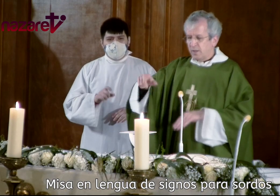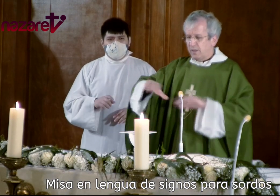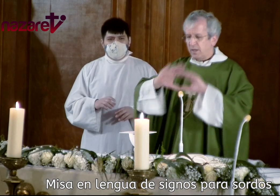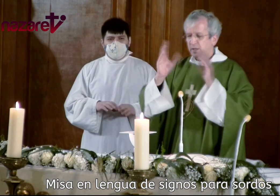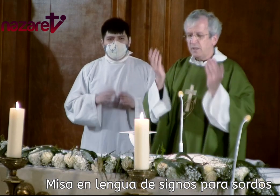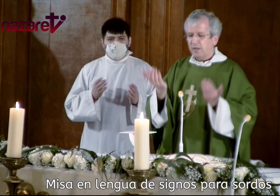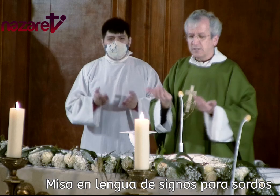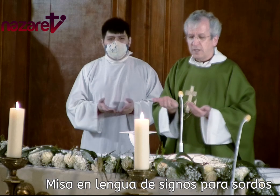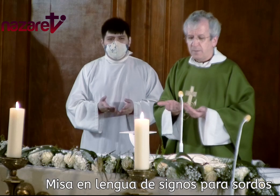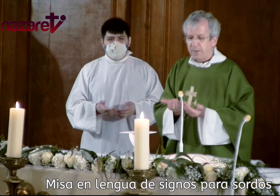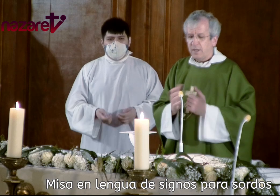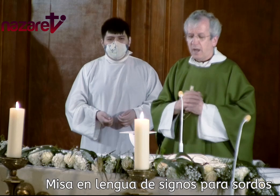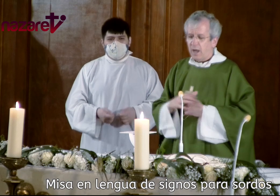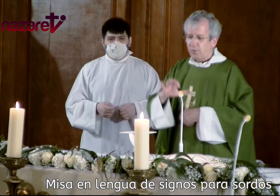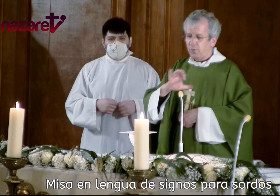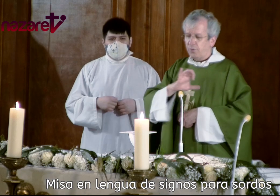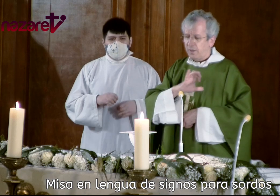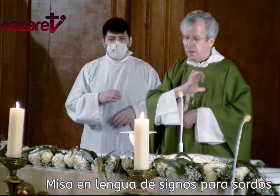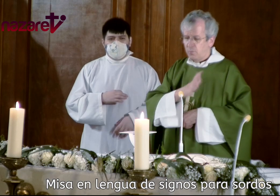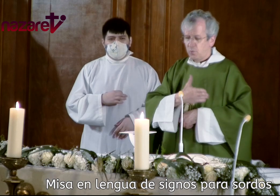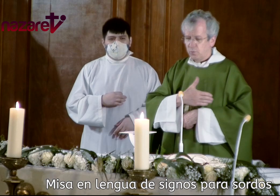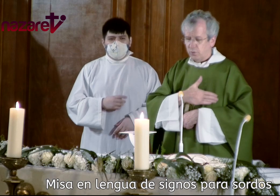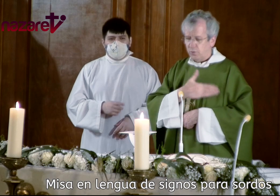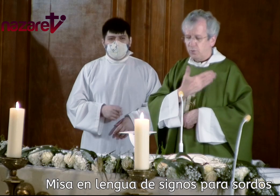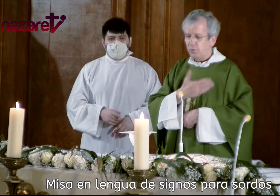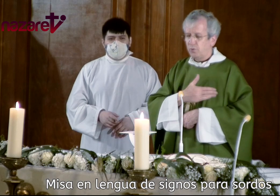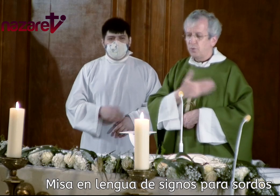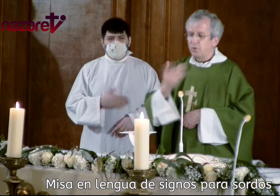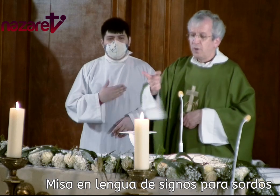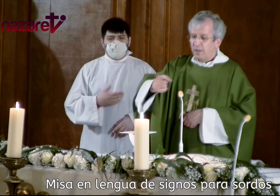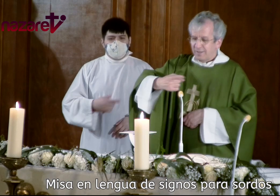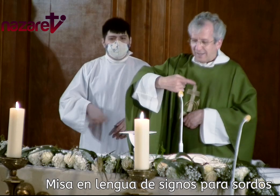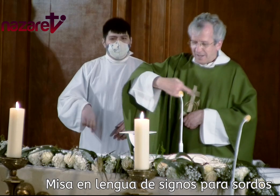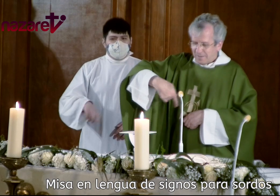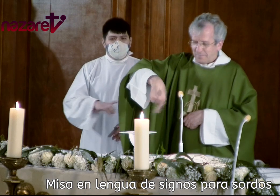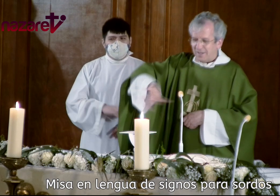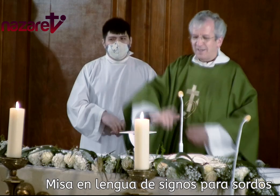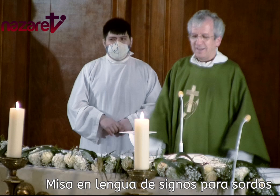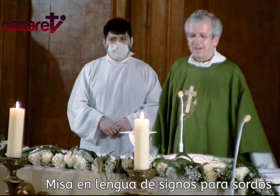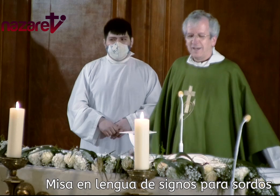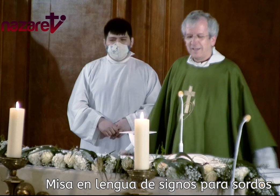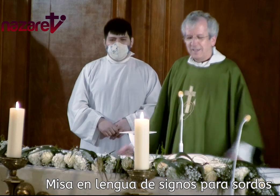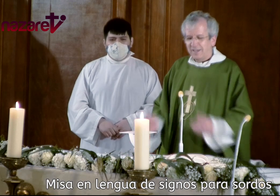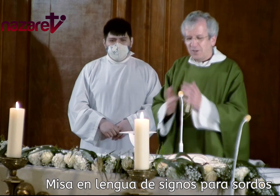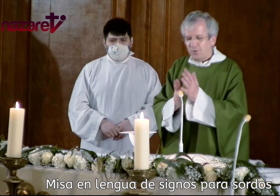qué quitas el pecado del mundo ten piedad de nosotros